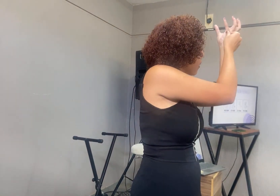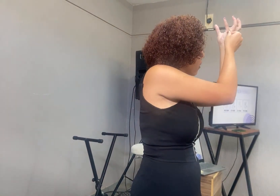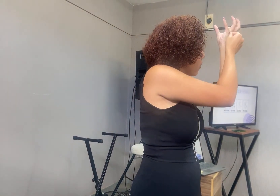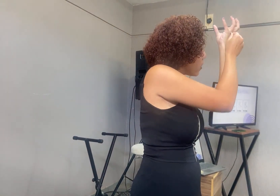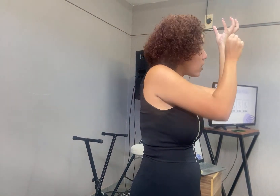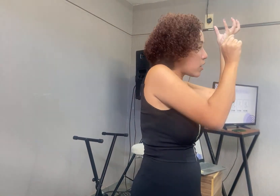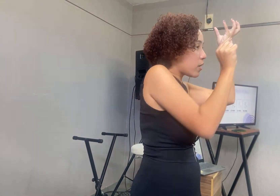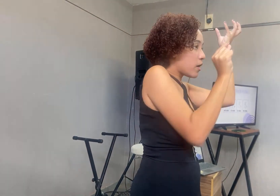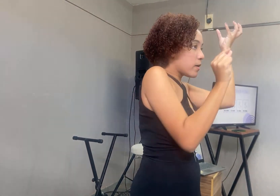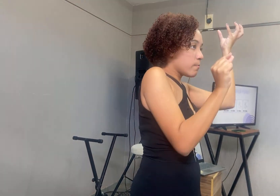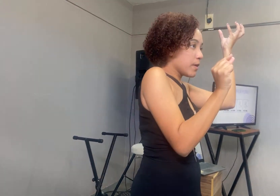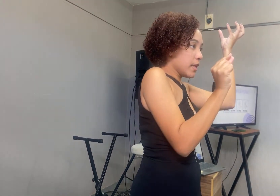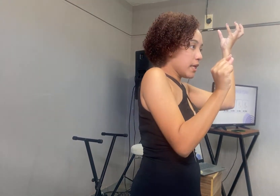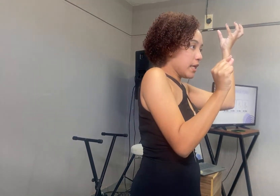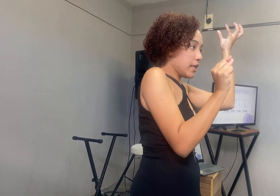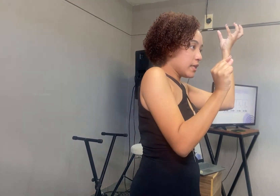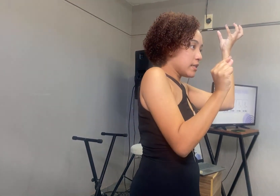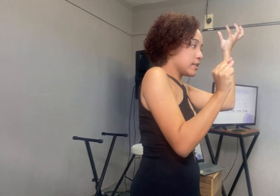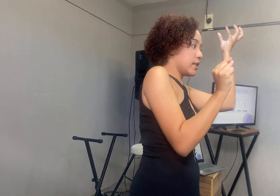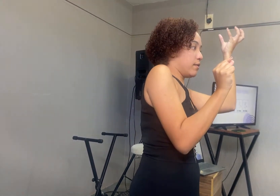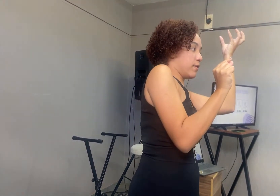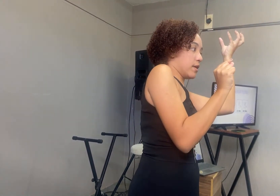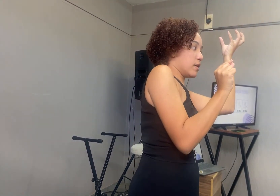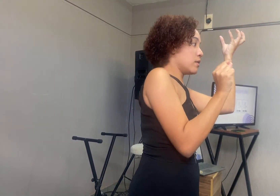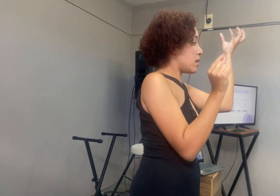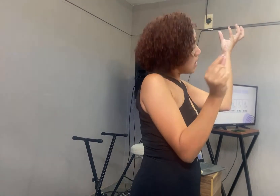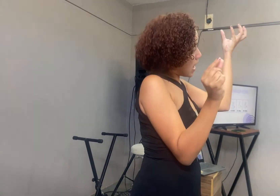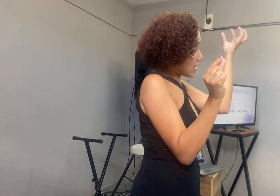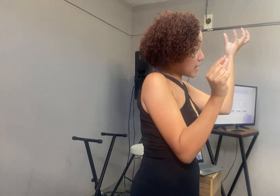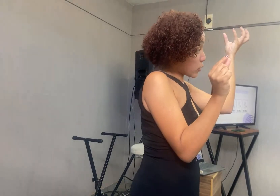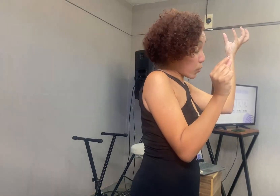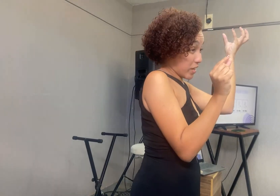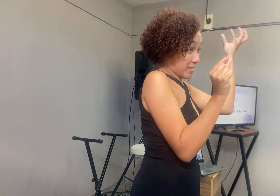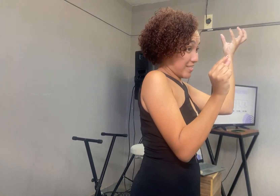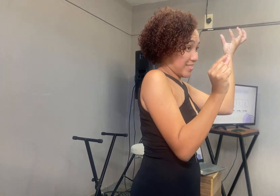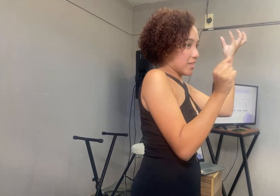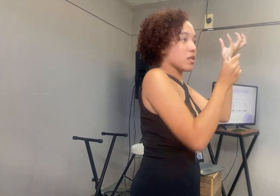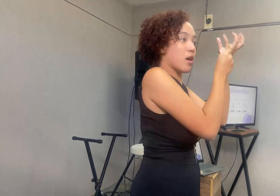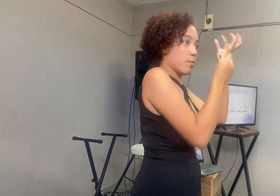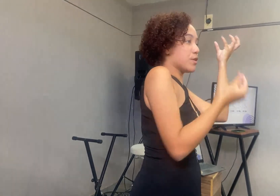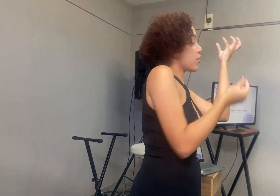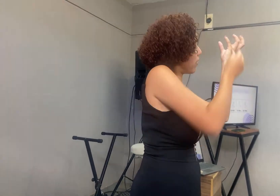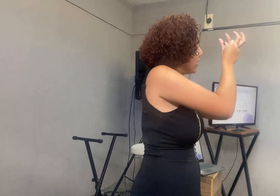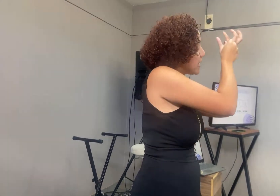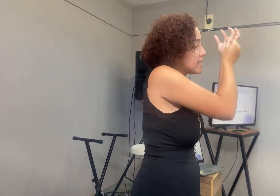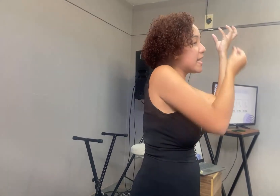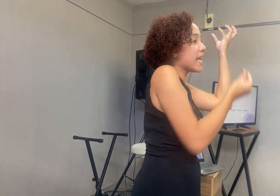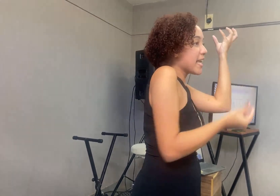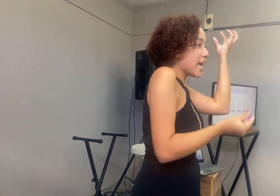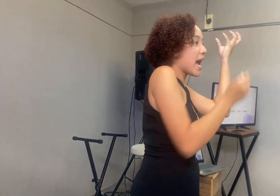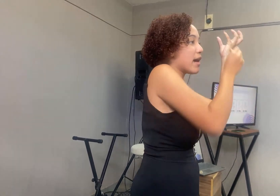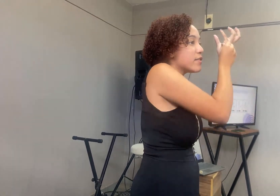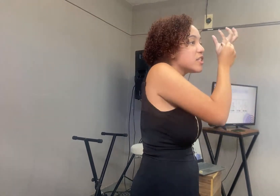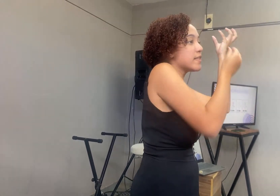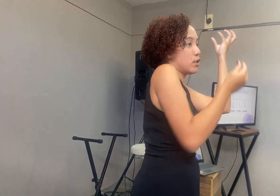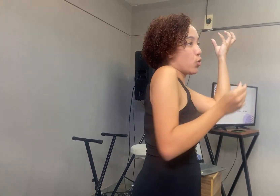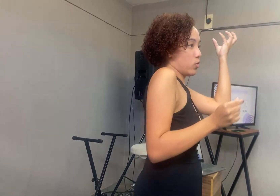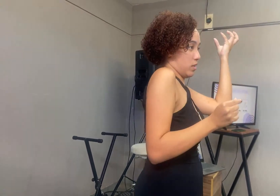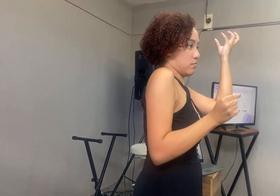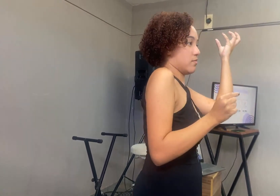ó, aqui significa azeitona. Então, a pessoa vai entender que é a árvore de azeitona,